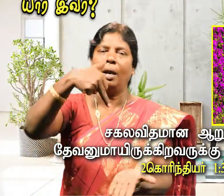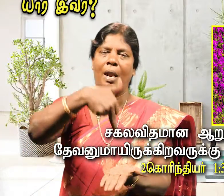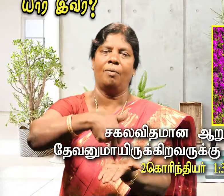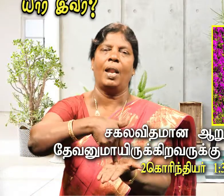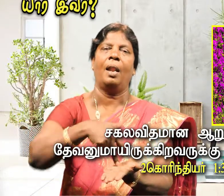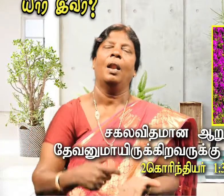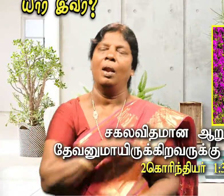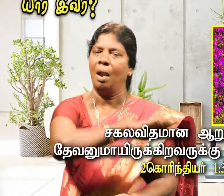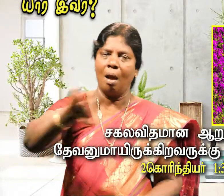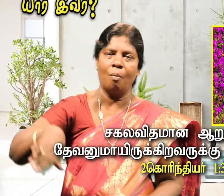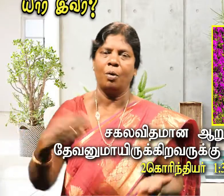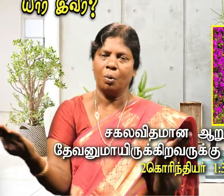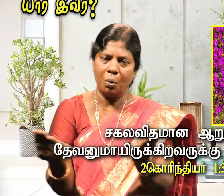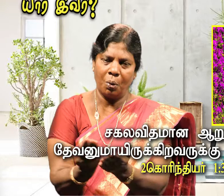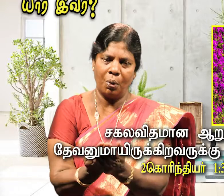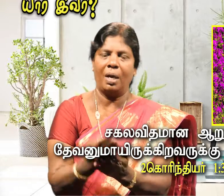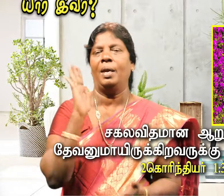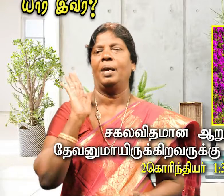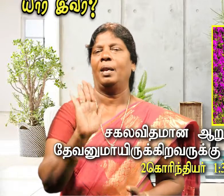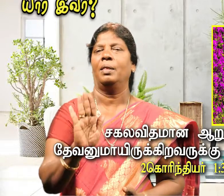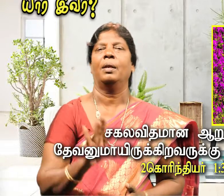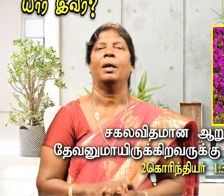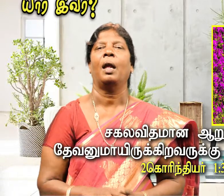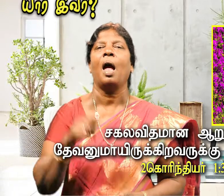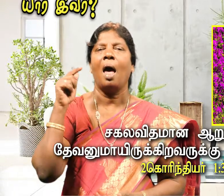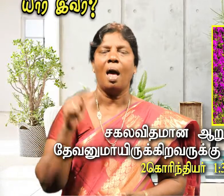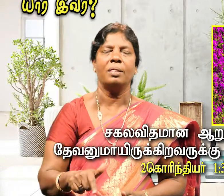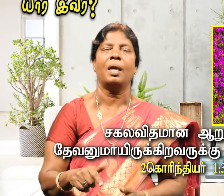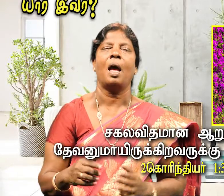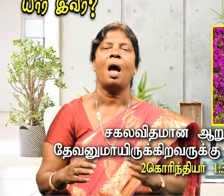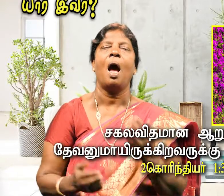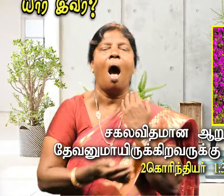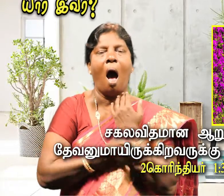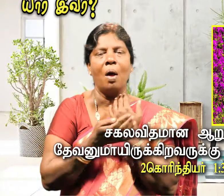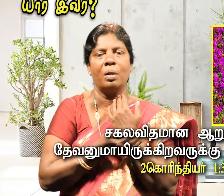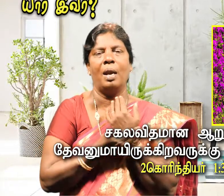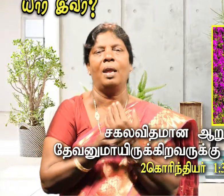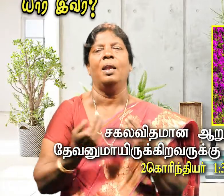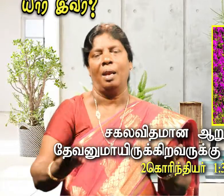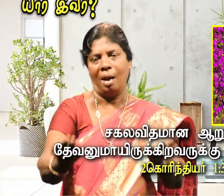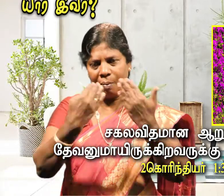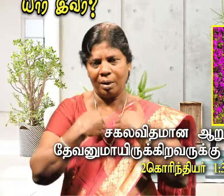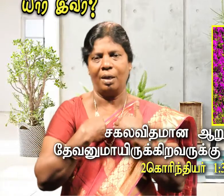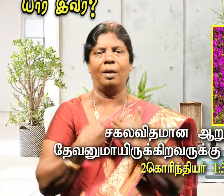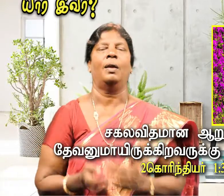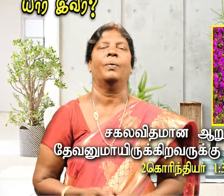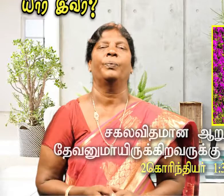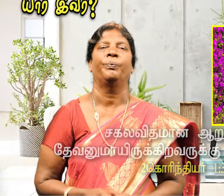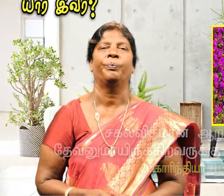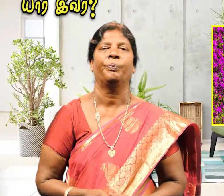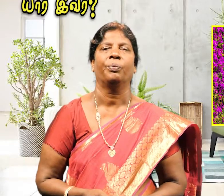சூழ்நிலைகளின் நடுவிலே நம்மோடு கூட இருந்து அந்த ஆறுதலை நமக்குள் தருகிறார்.